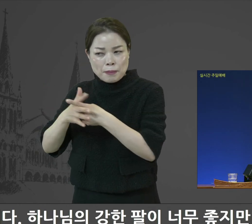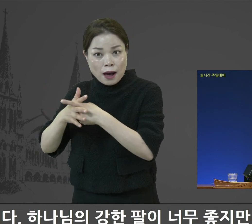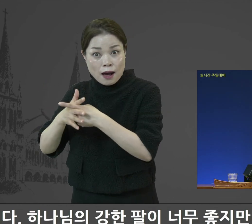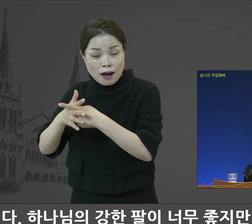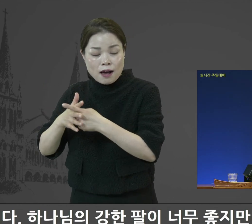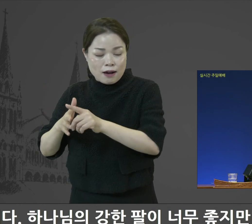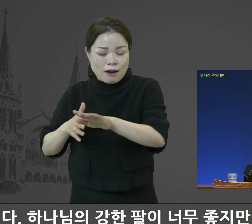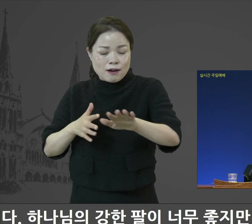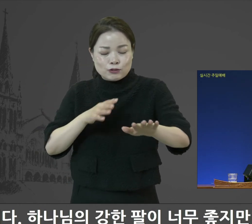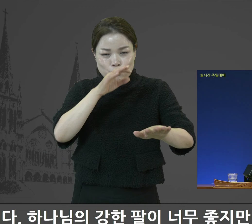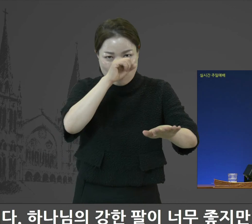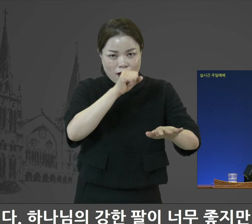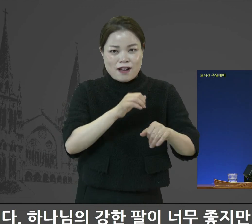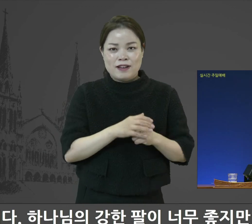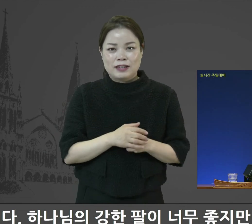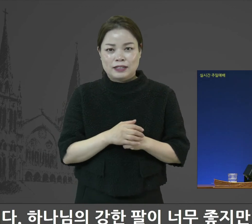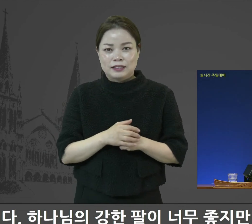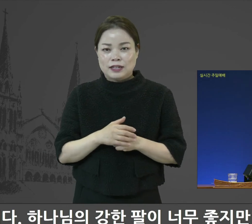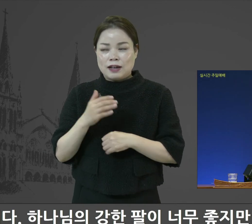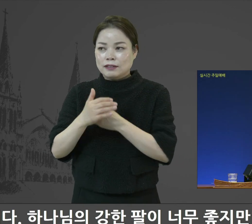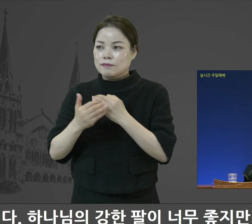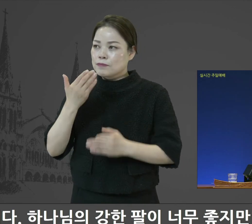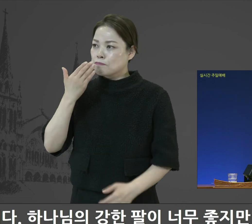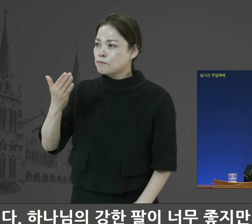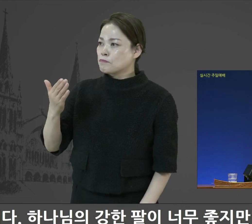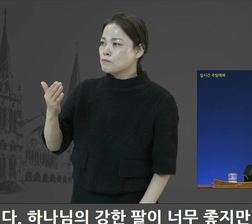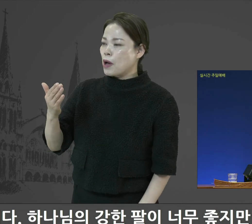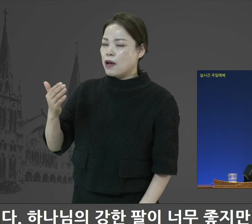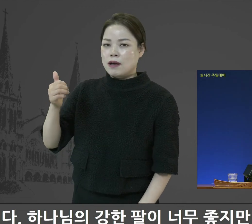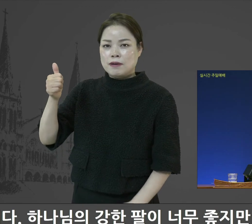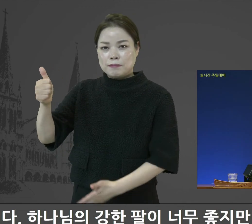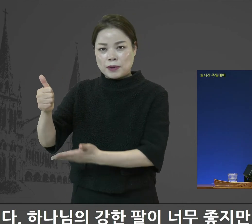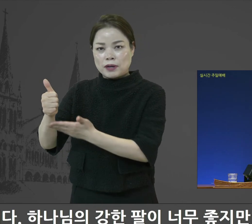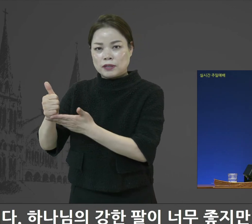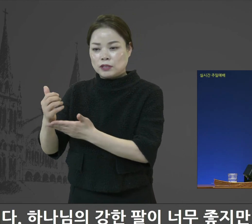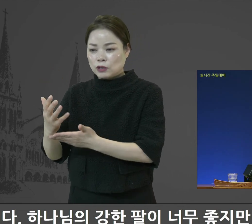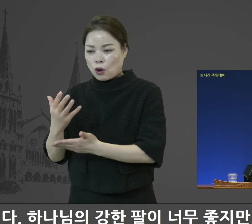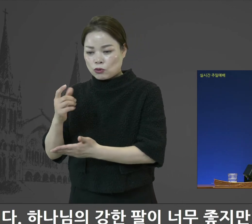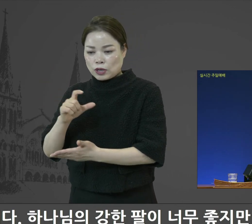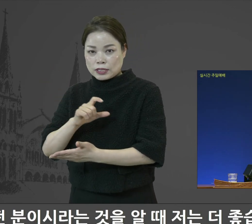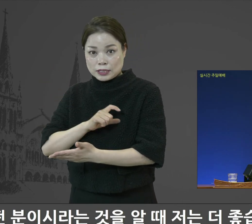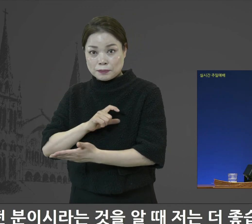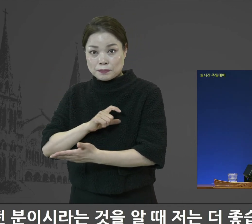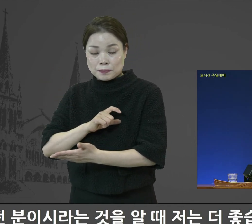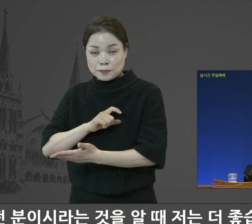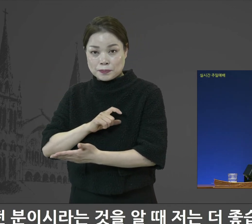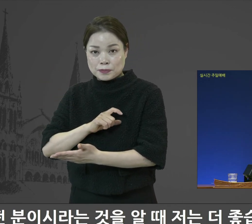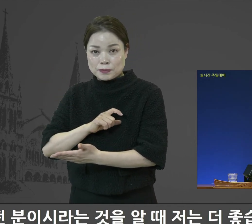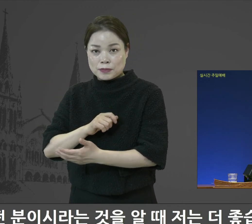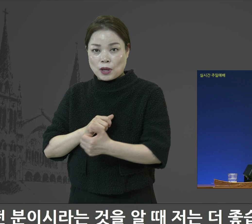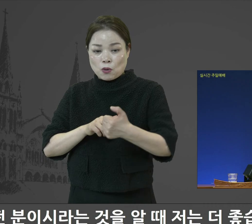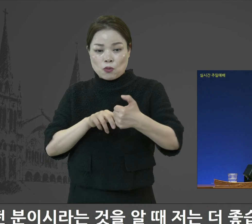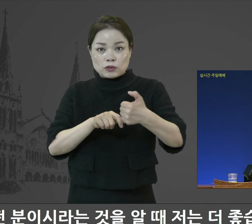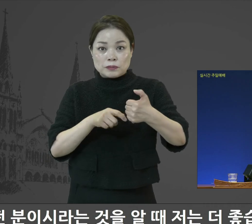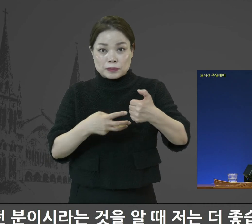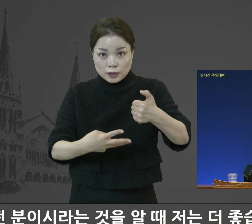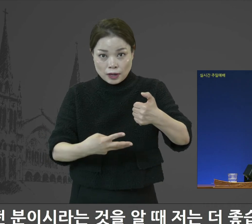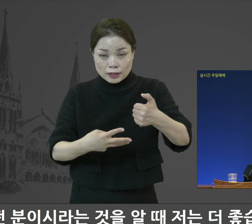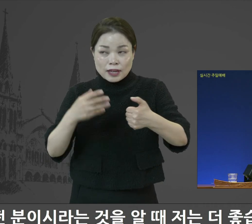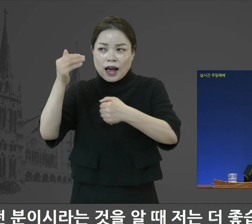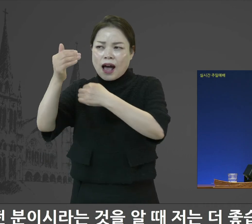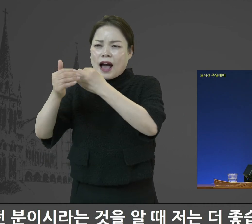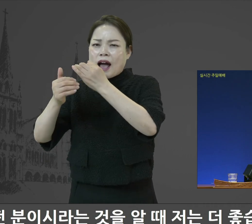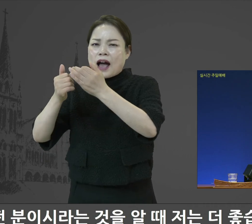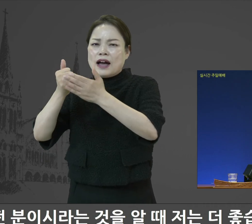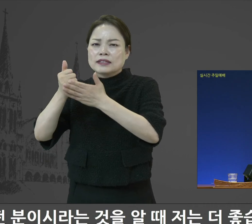좋습니다. 그 하나님이 능하신 분이시고 거룩함이 그의 이름이시고 50절에 또 하나 나오죠.